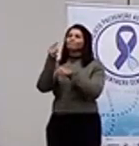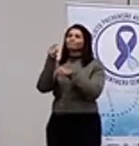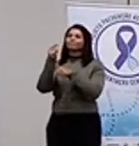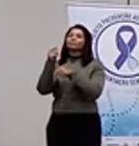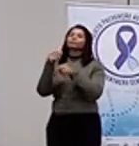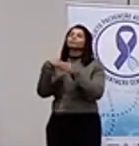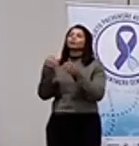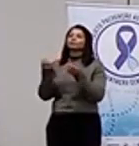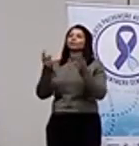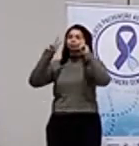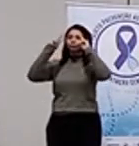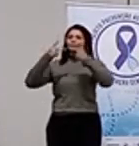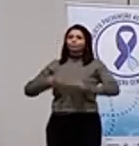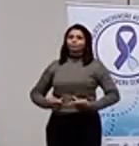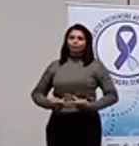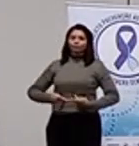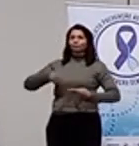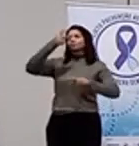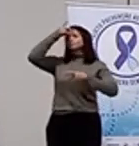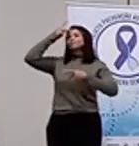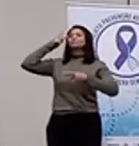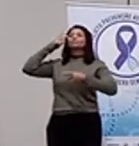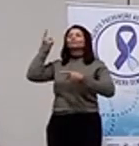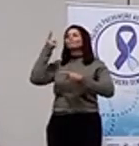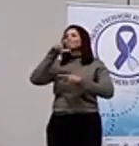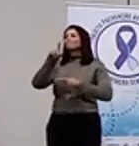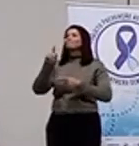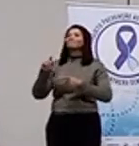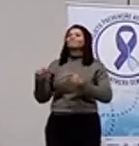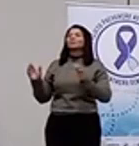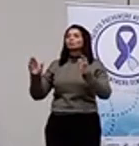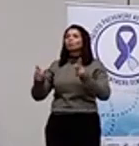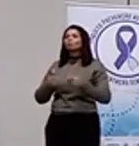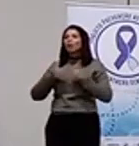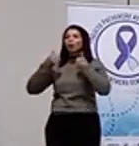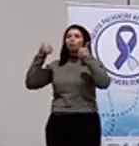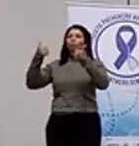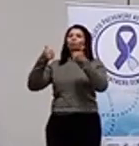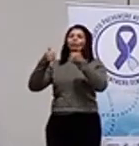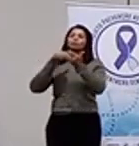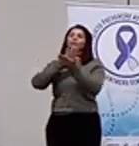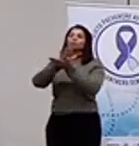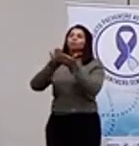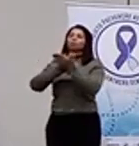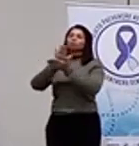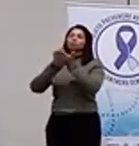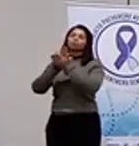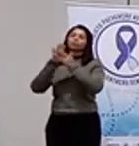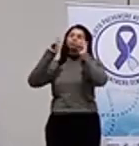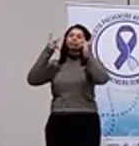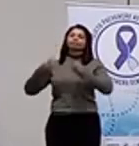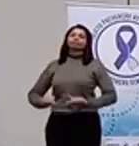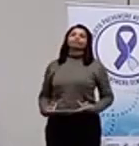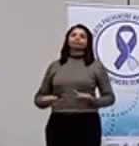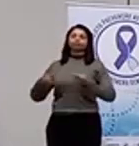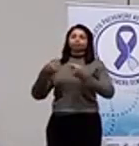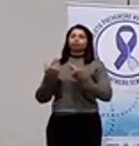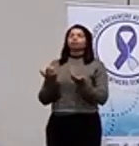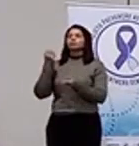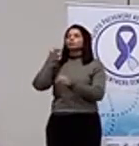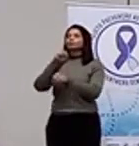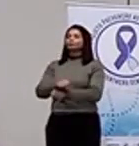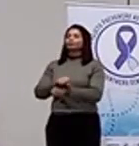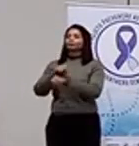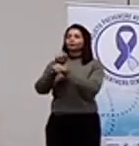mesmo, os pacientes não tiveram benefício nenhum, eles não conseguiram ver nenhuma melhora e não tiveram efeitos colaterais. Conclusão, parou o